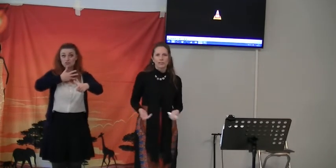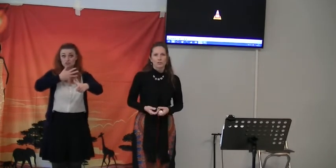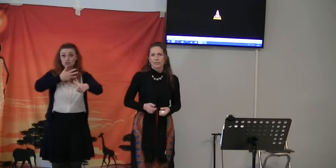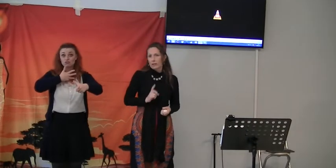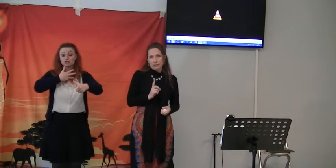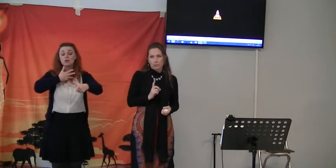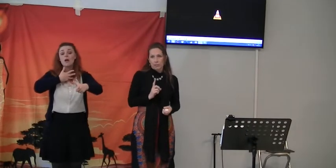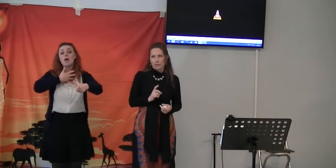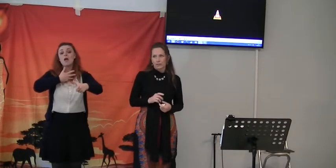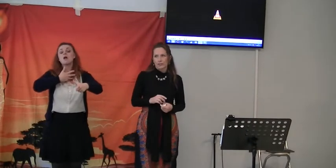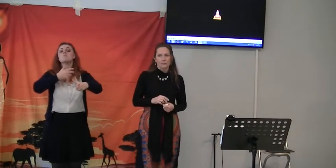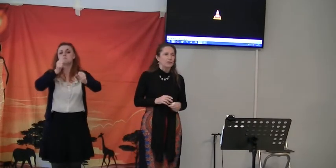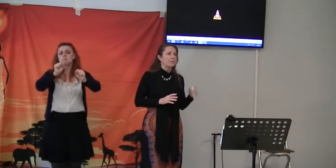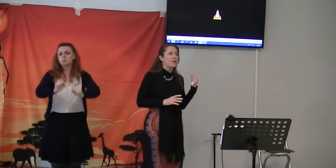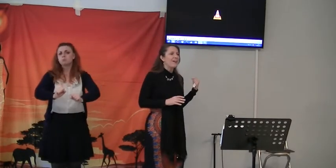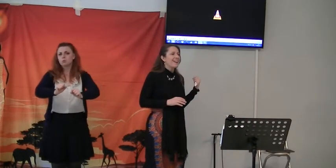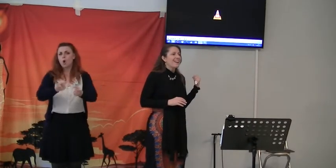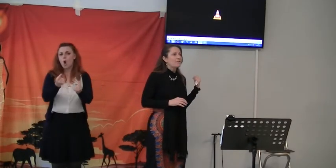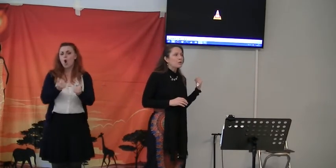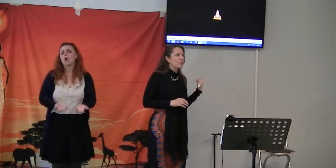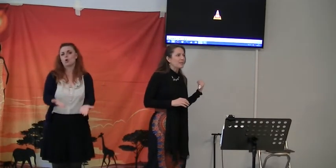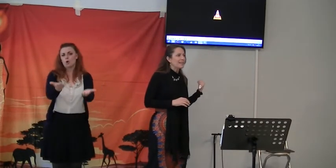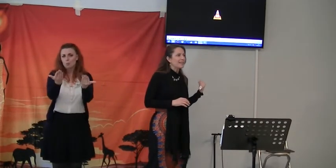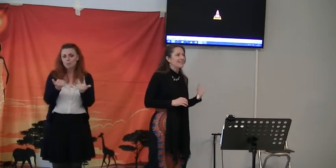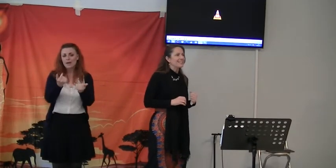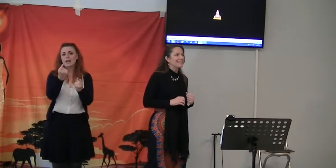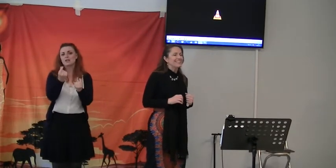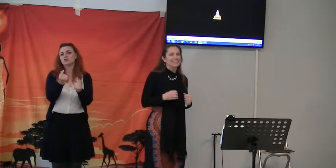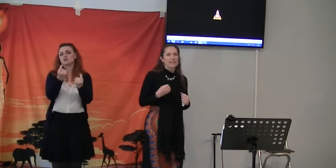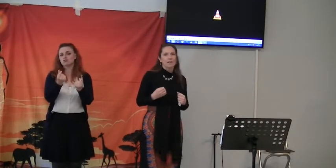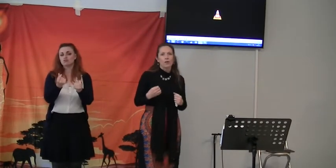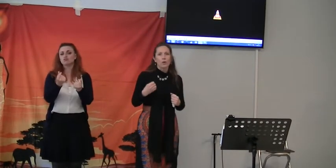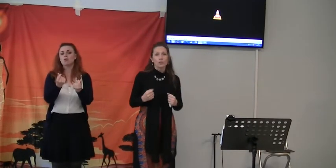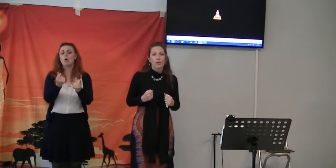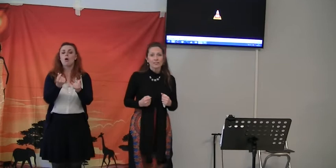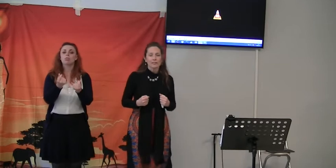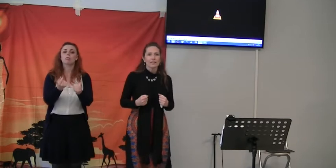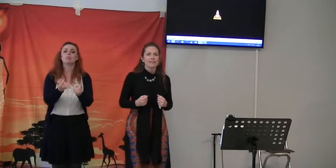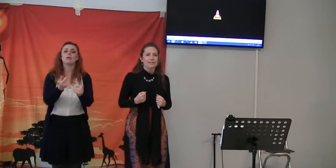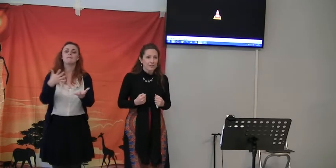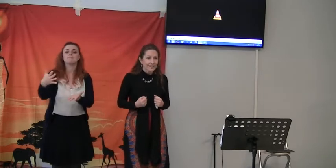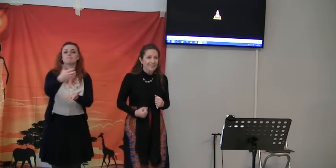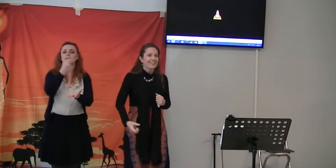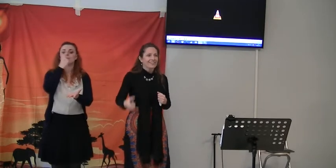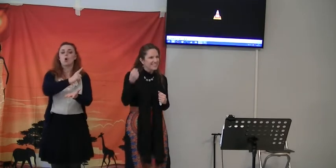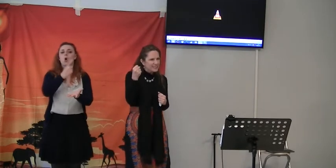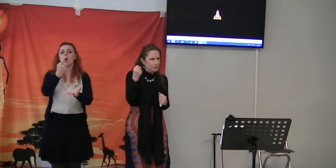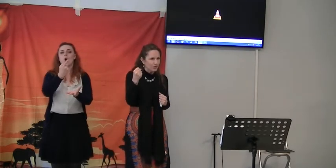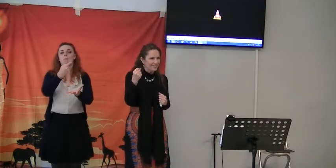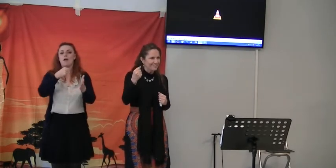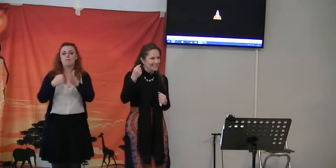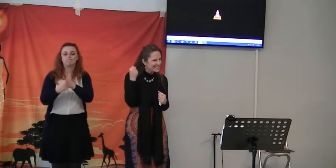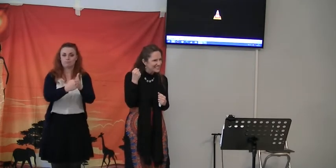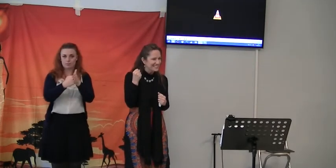una donazione, è una sola canzone, ripeto, però è molto bella e si chiama Hold On, significa tieni